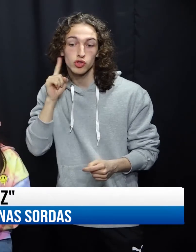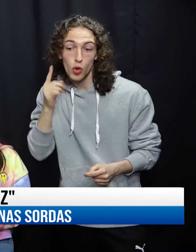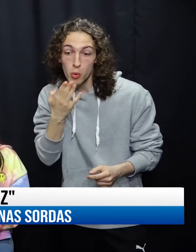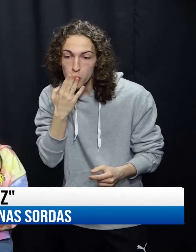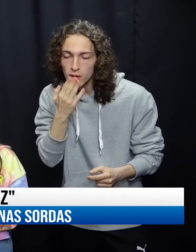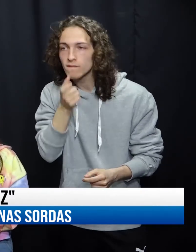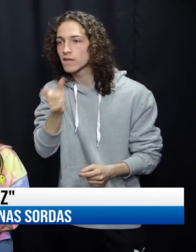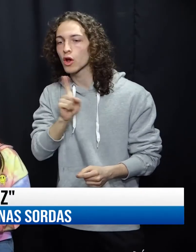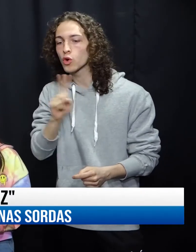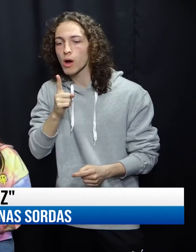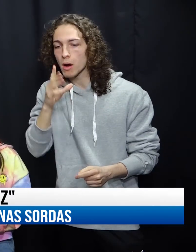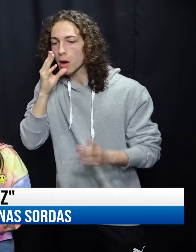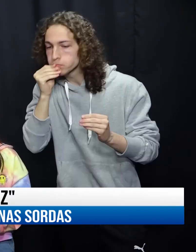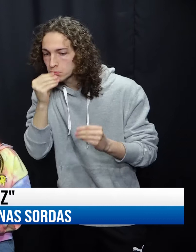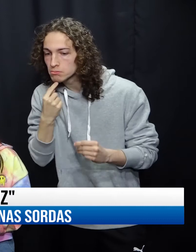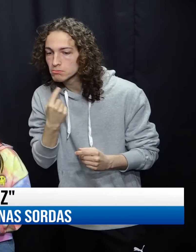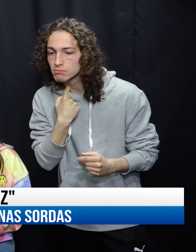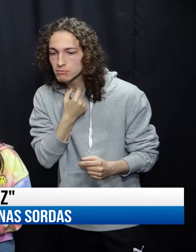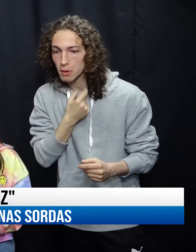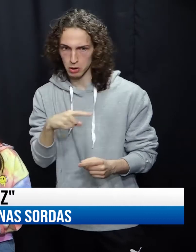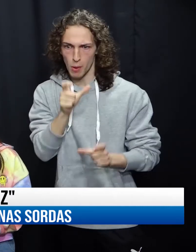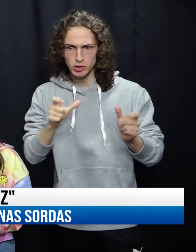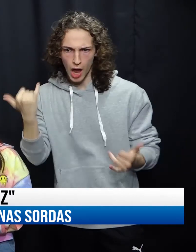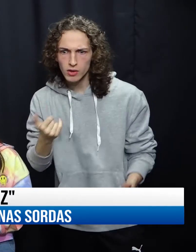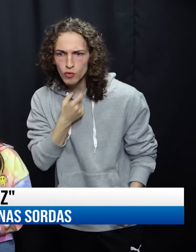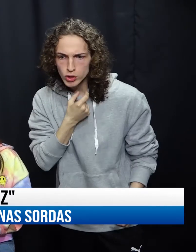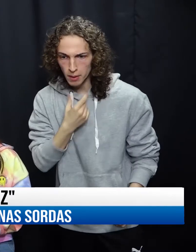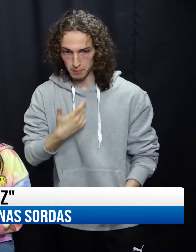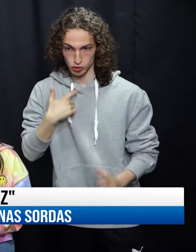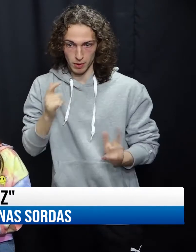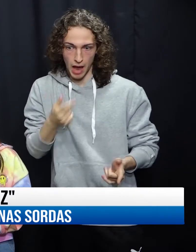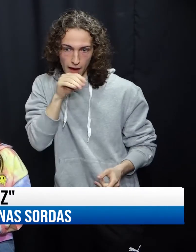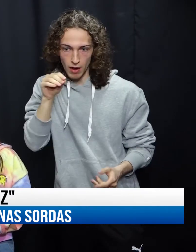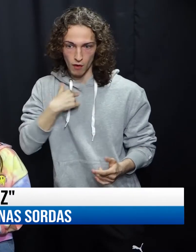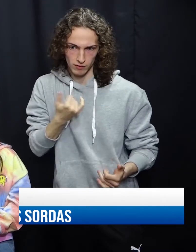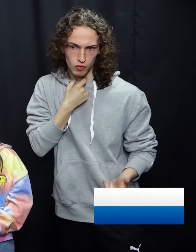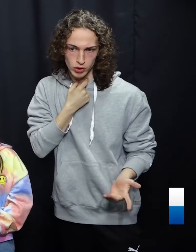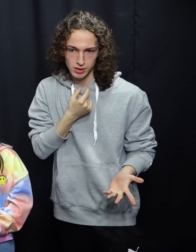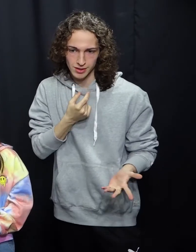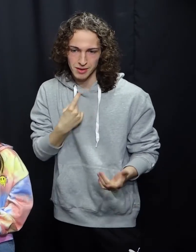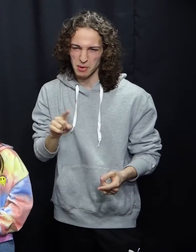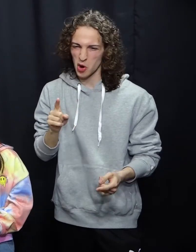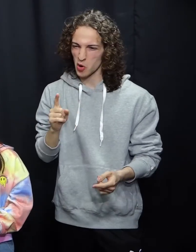La lengua de señas puede estar unida a la voz, no somos sordomudos, no significa que nosotros no podemos hablar o que tenemos la boca cerrada.